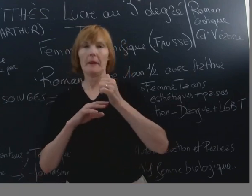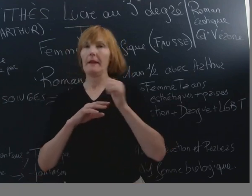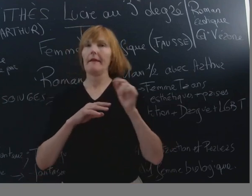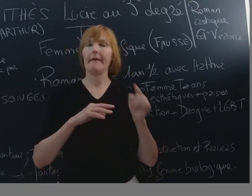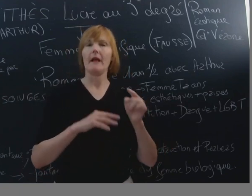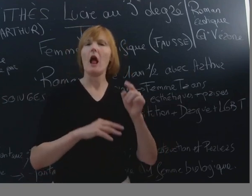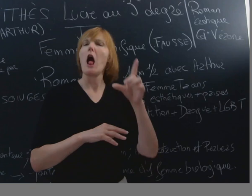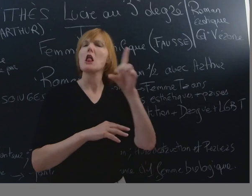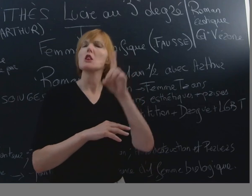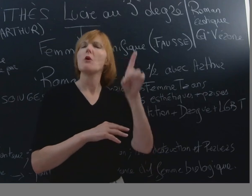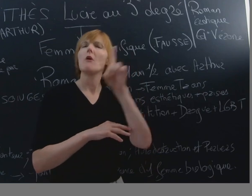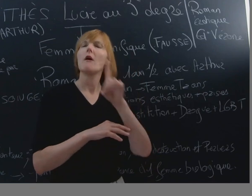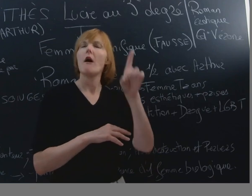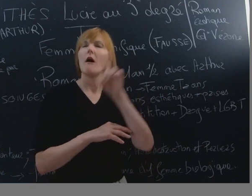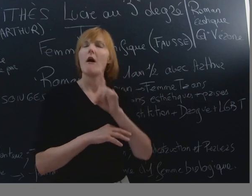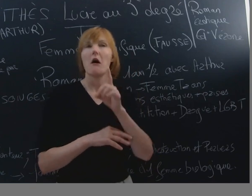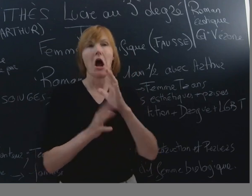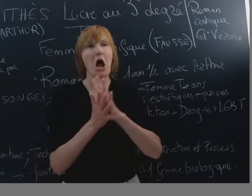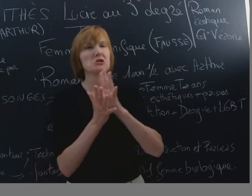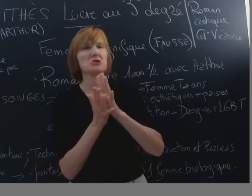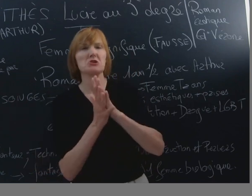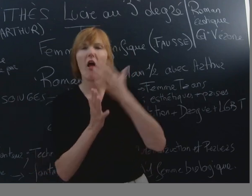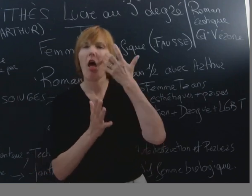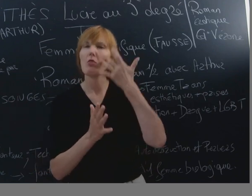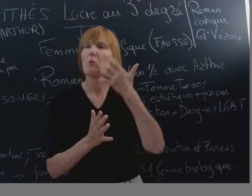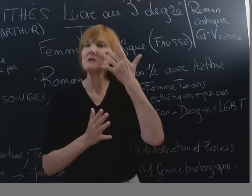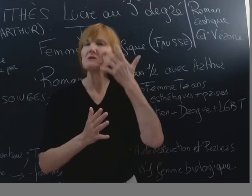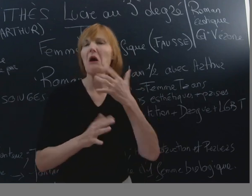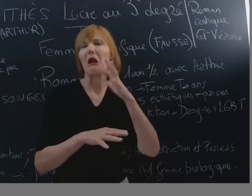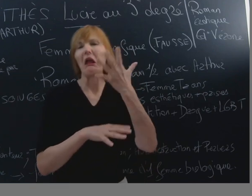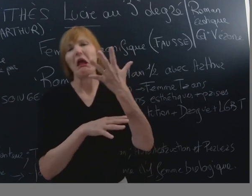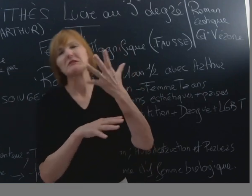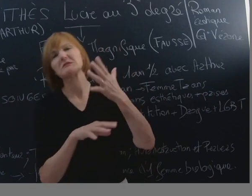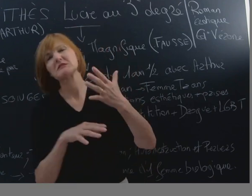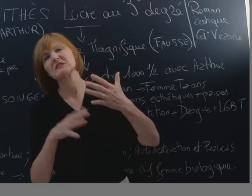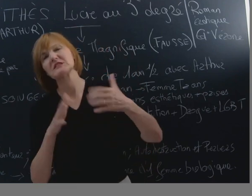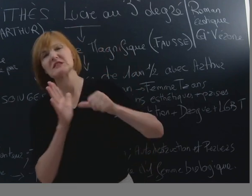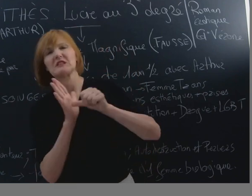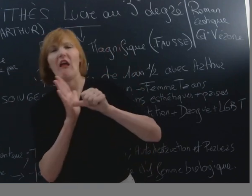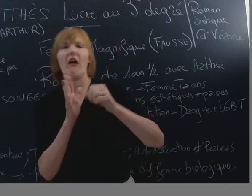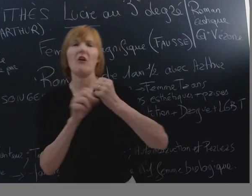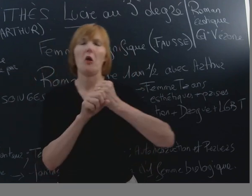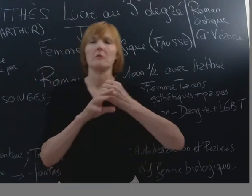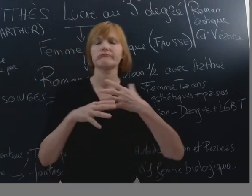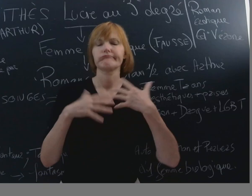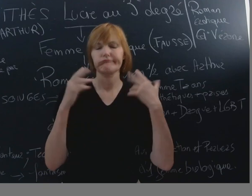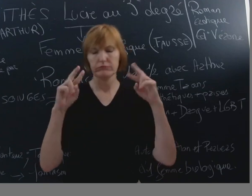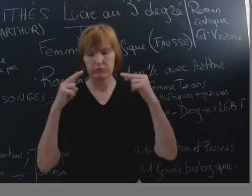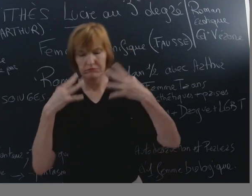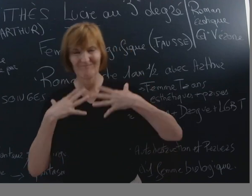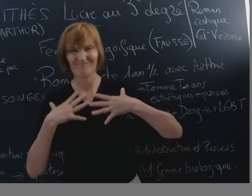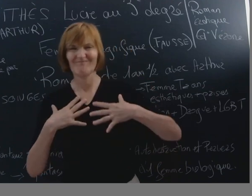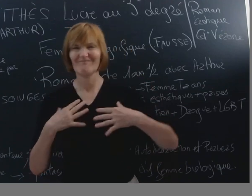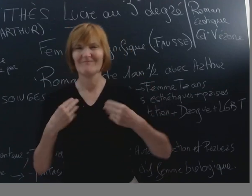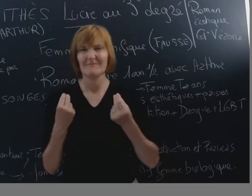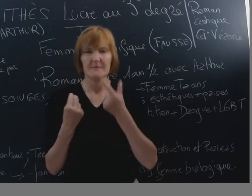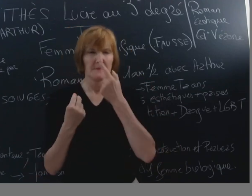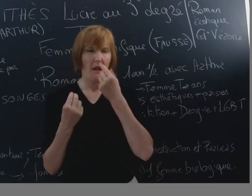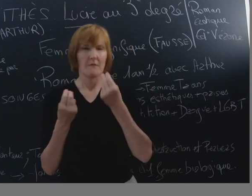dorian à l'âge de l'adolescence 15 16 ans